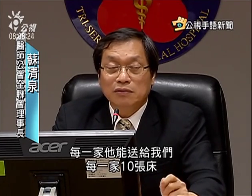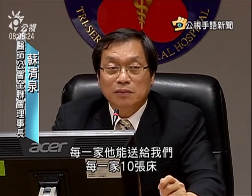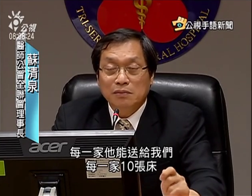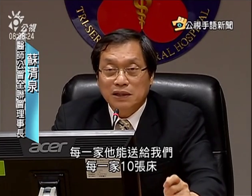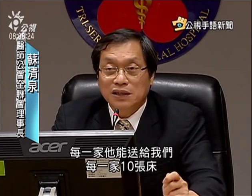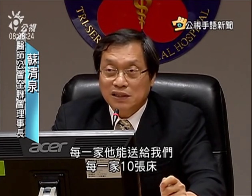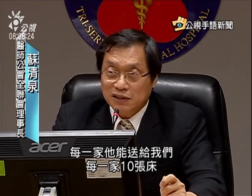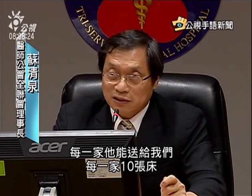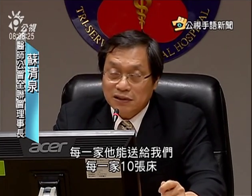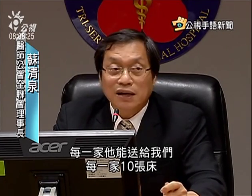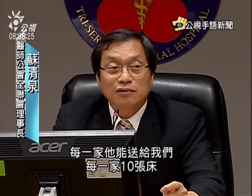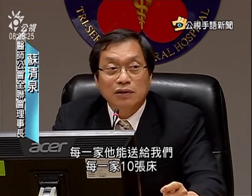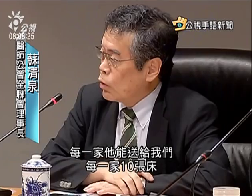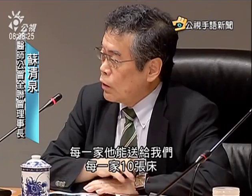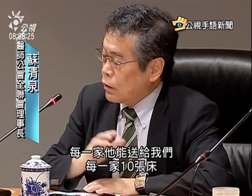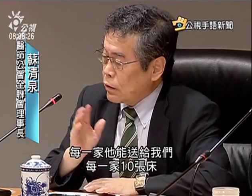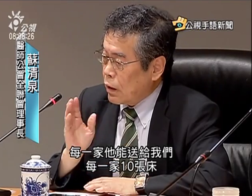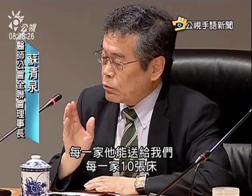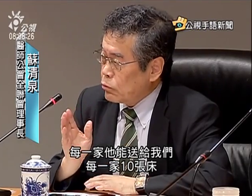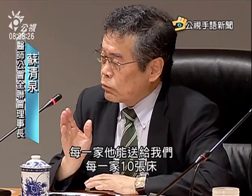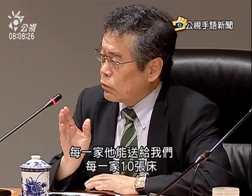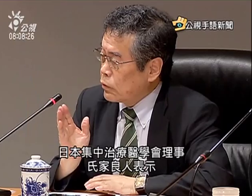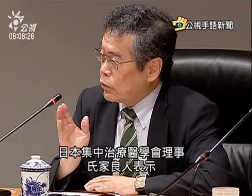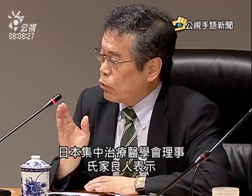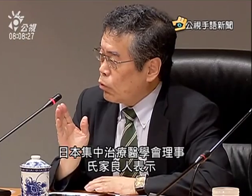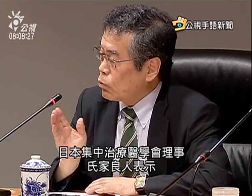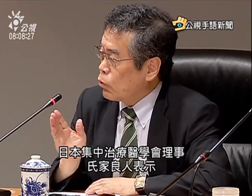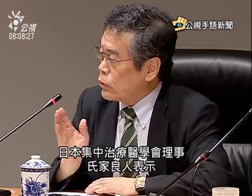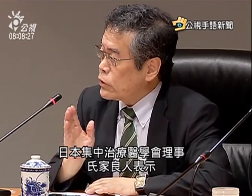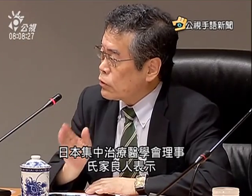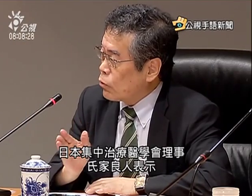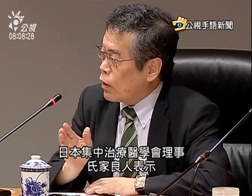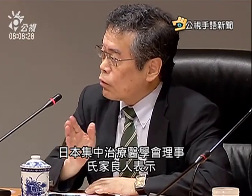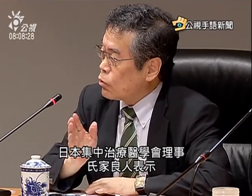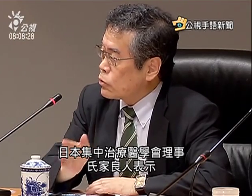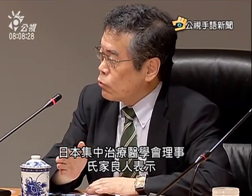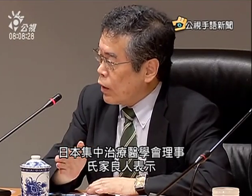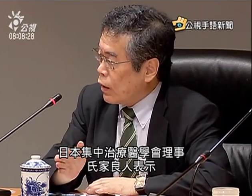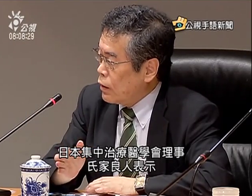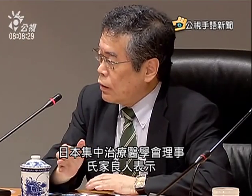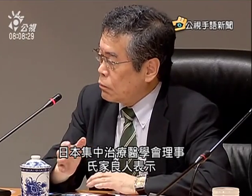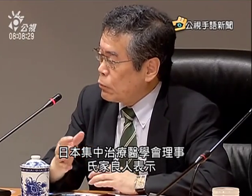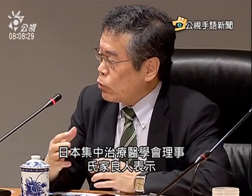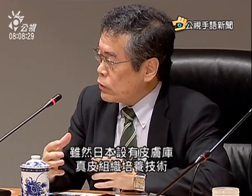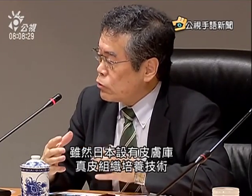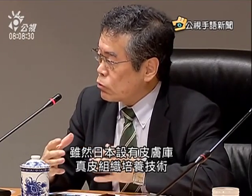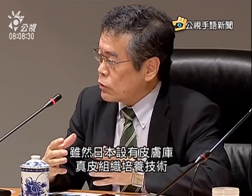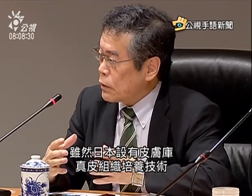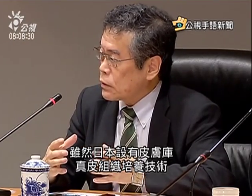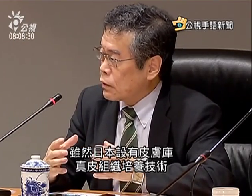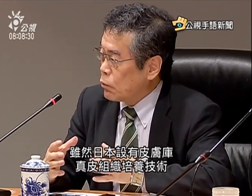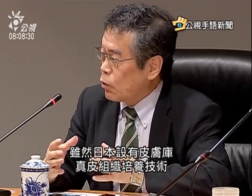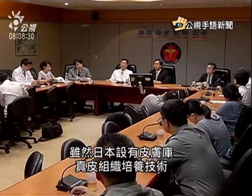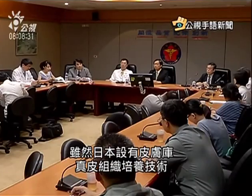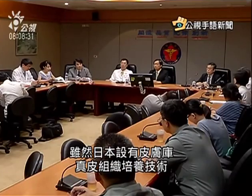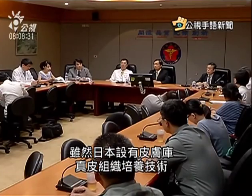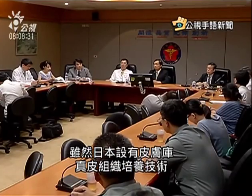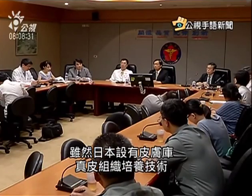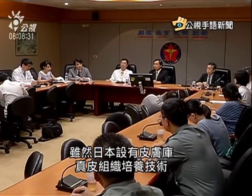我们每一家10张床。 日本集中治疗医学会理事释迦良人表示，虽然日本设有皮肤库、真皮组织培